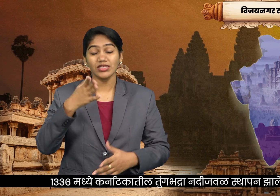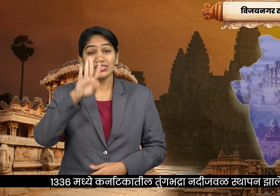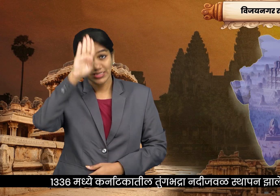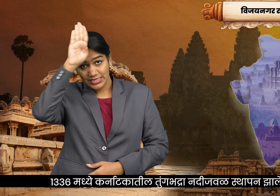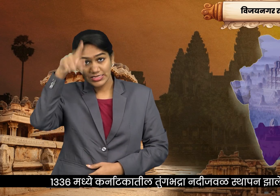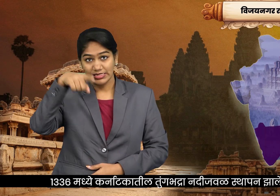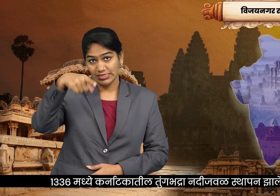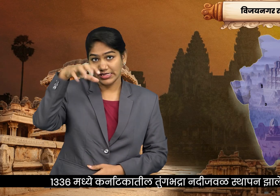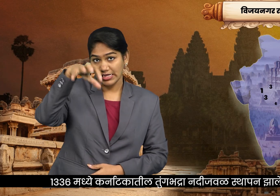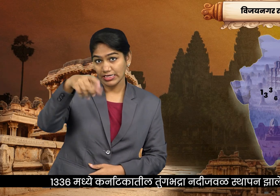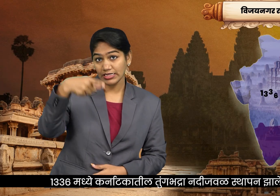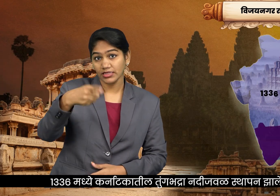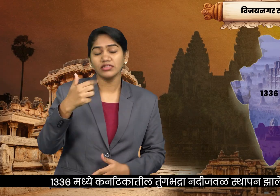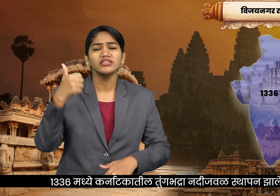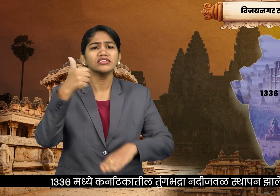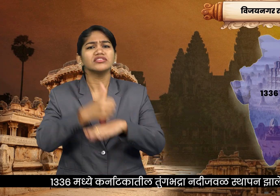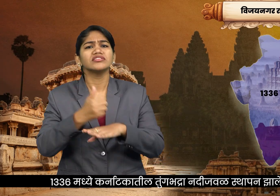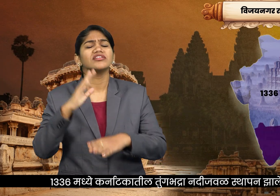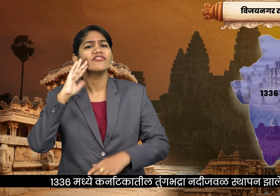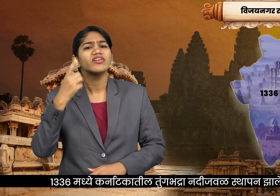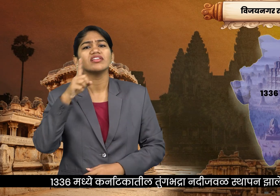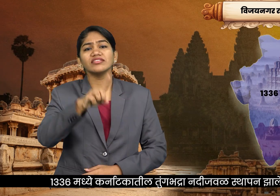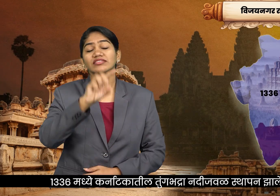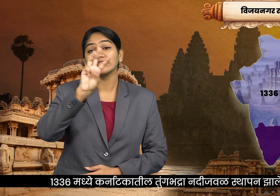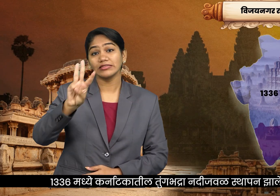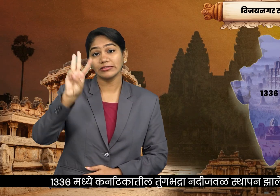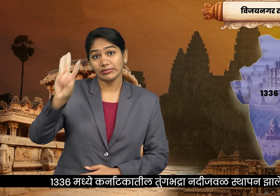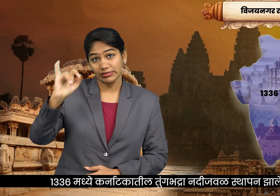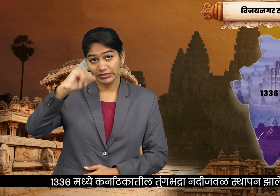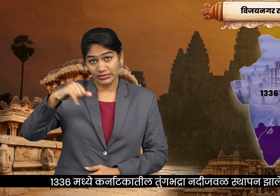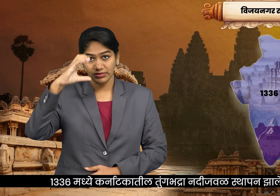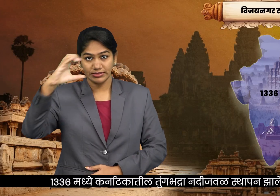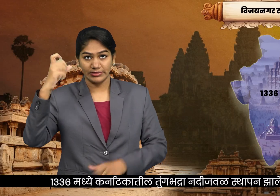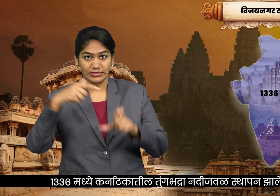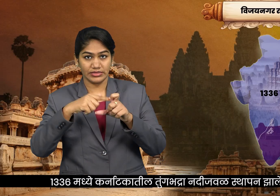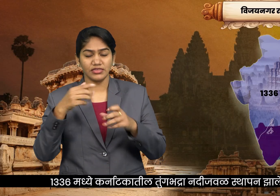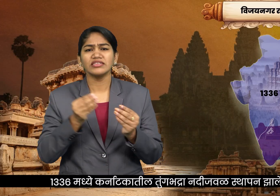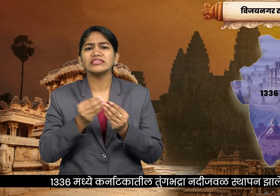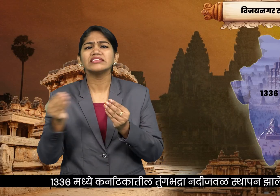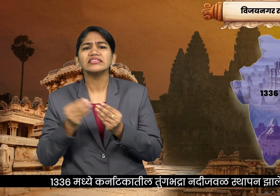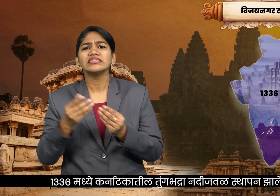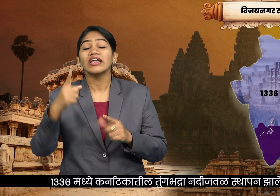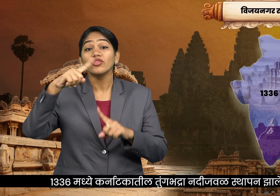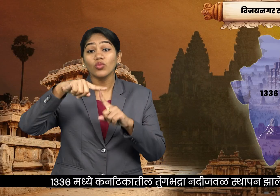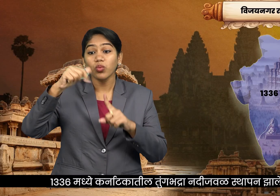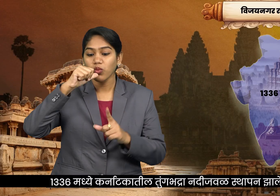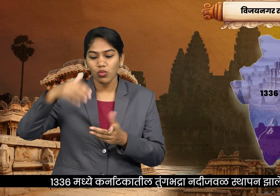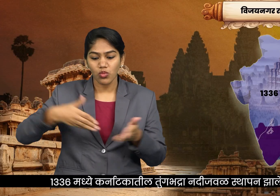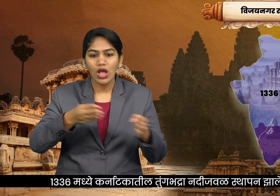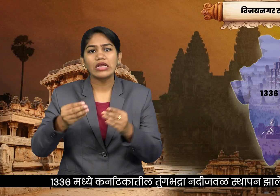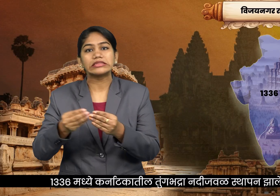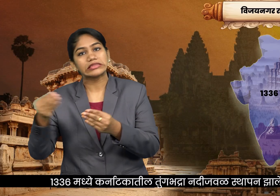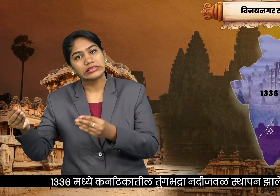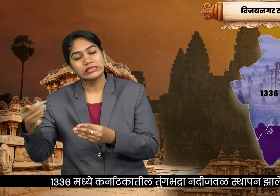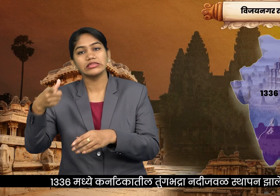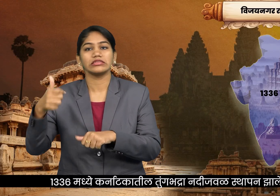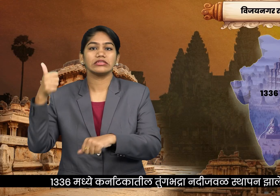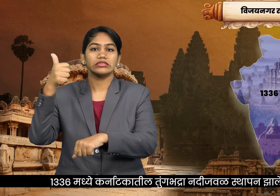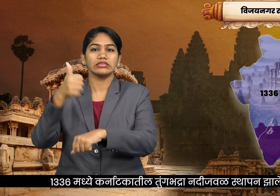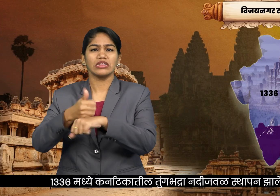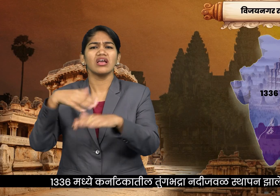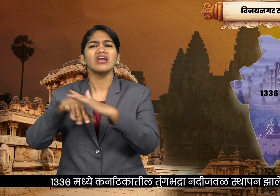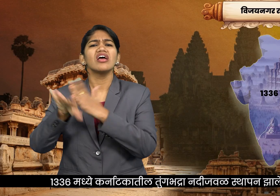1336 मध्ये कर्नाटकातील तुंगभद्रा नदी जवळ स्थापन